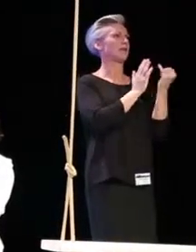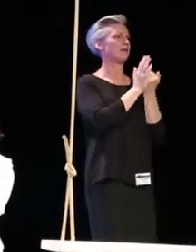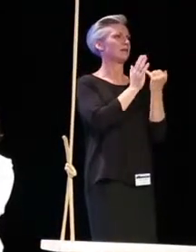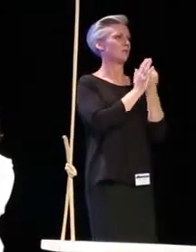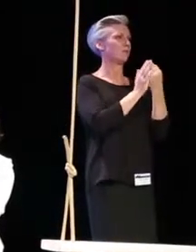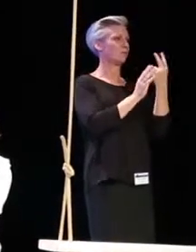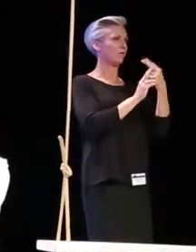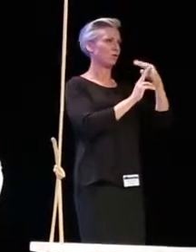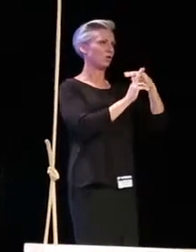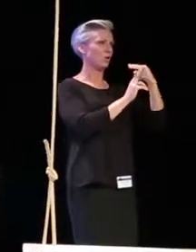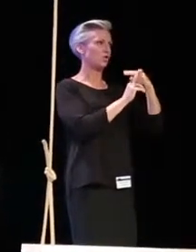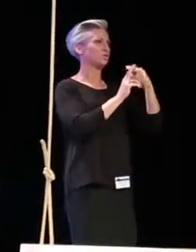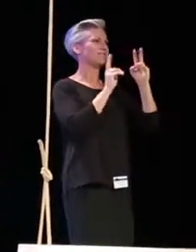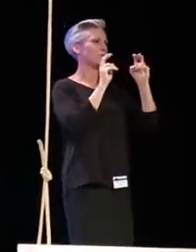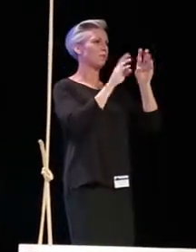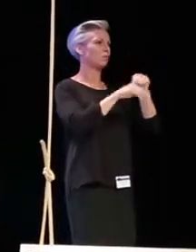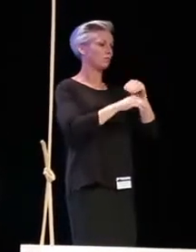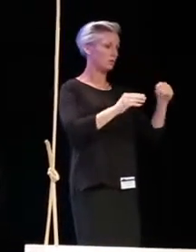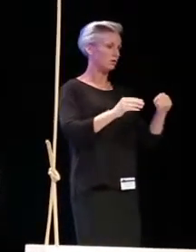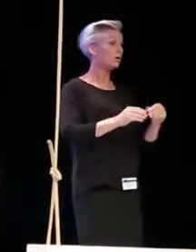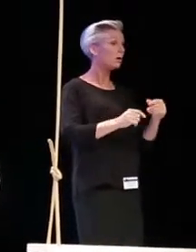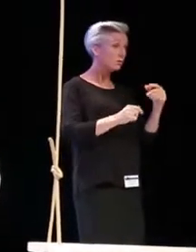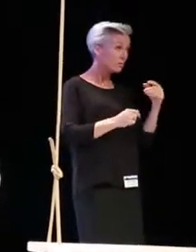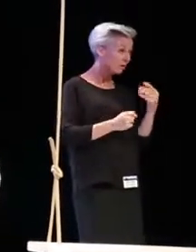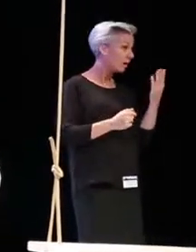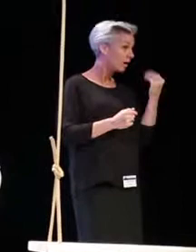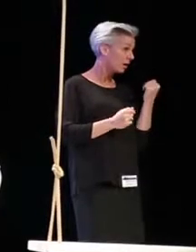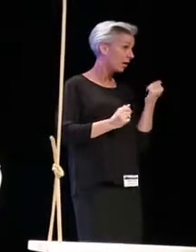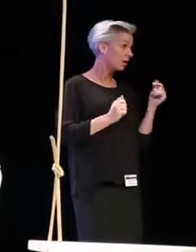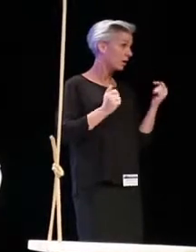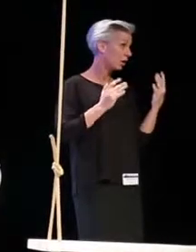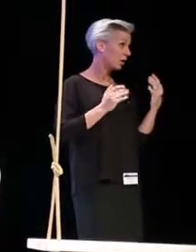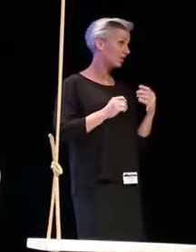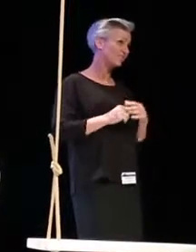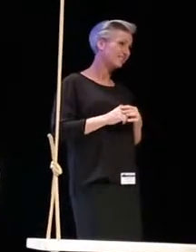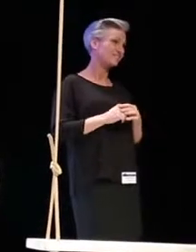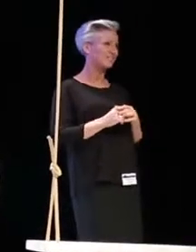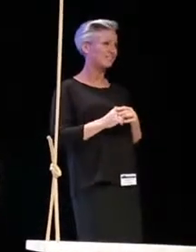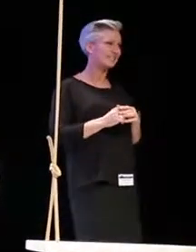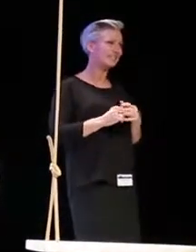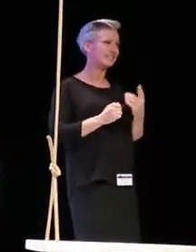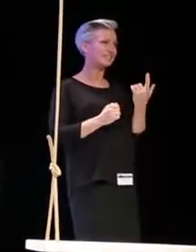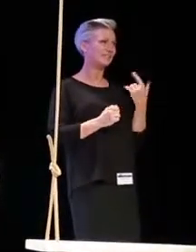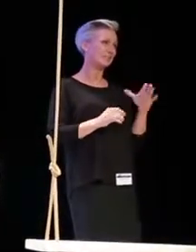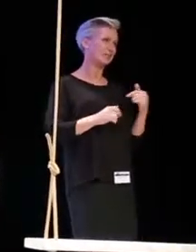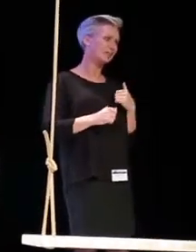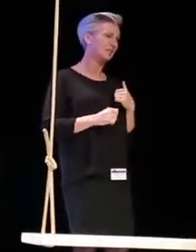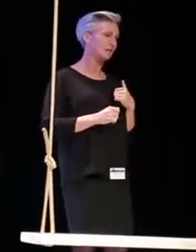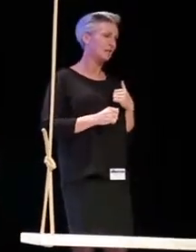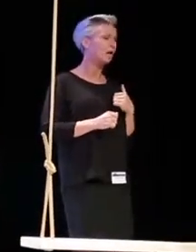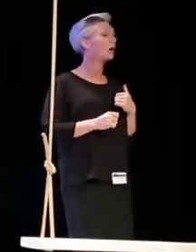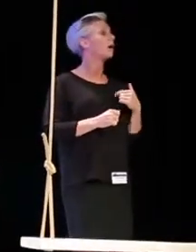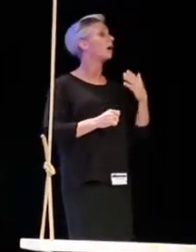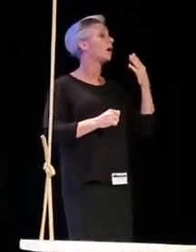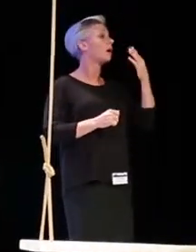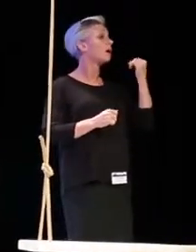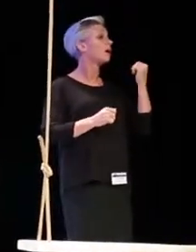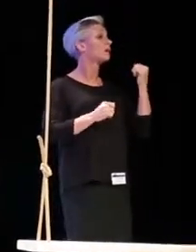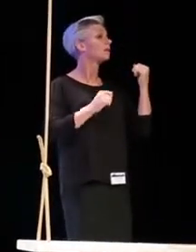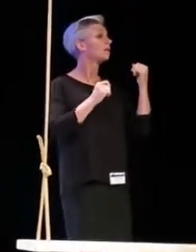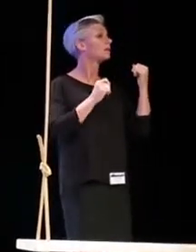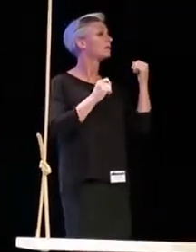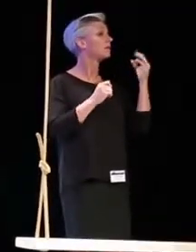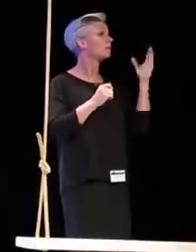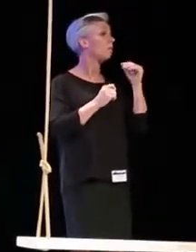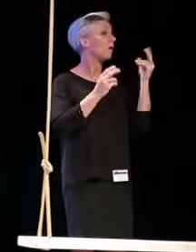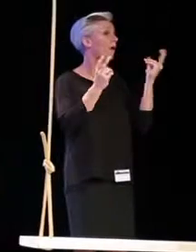2-gradersbudget. Och då blir frågan, kommer vi klara det? Jag tror inte riktigt det, va? Och då blir frågan, kommer vi kunna proklamera Paris som en